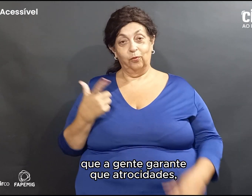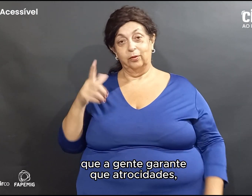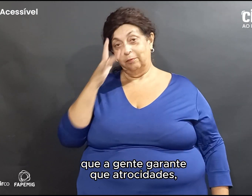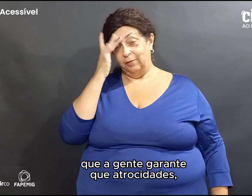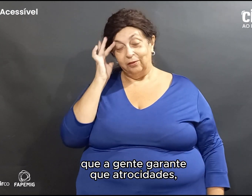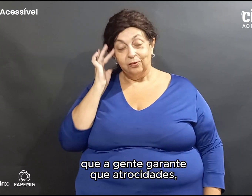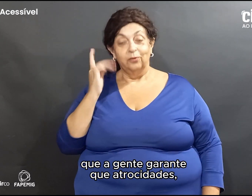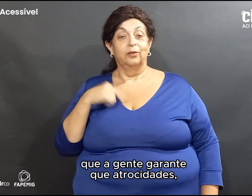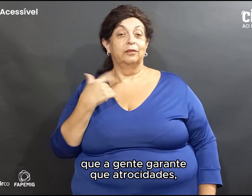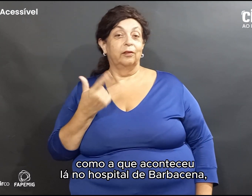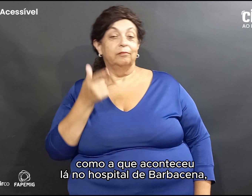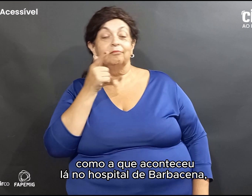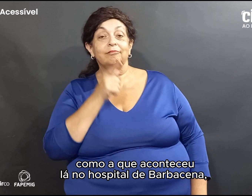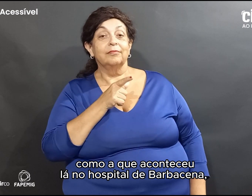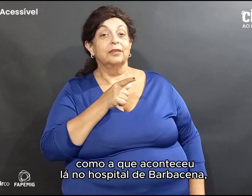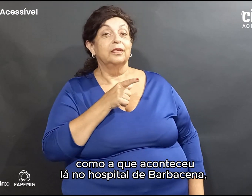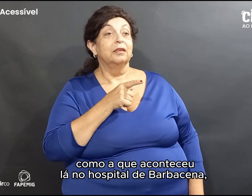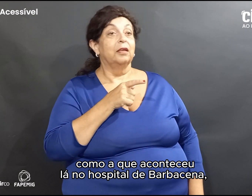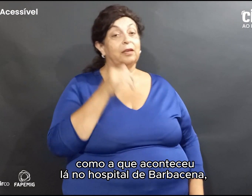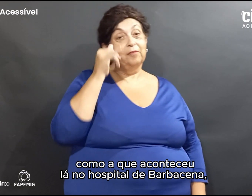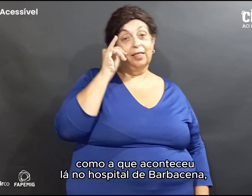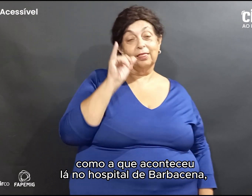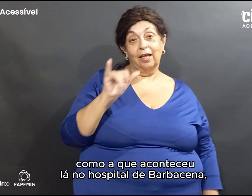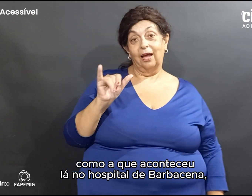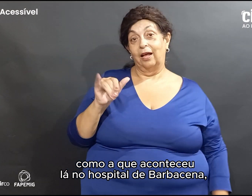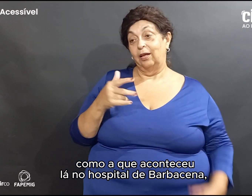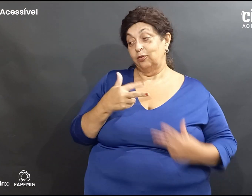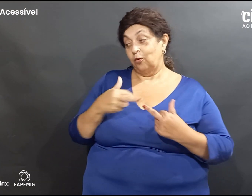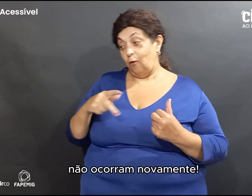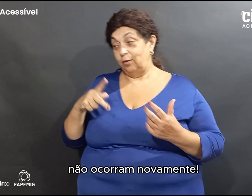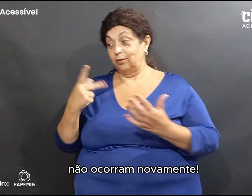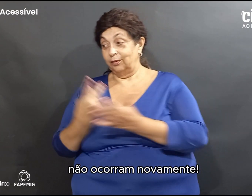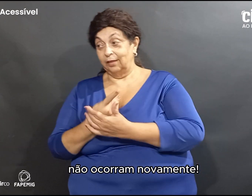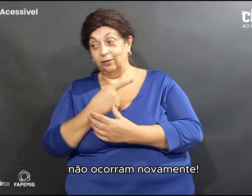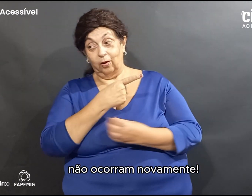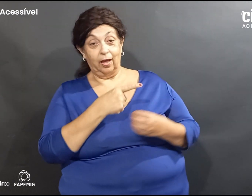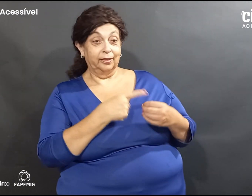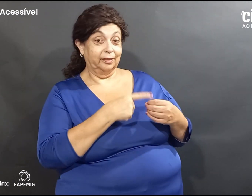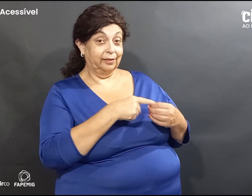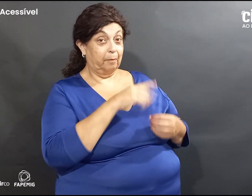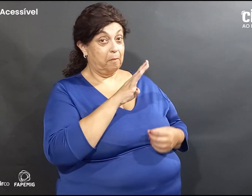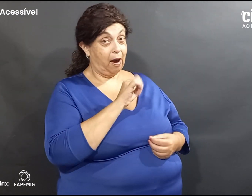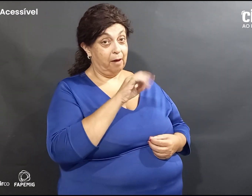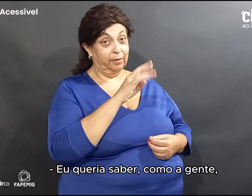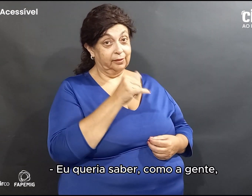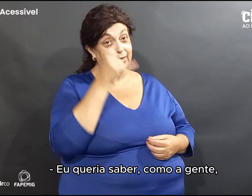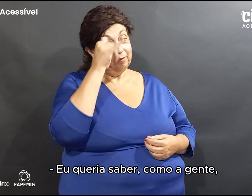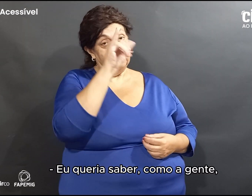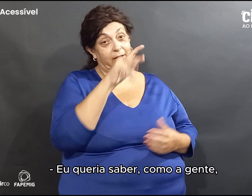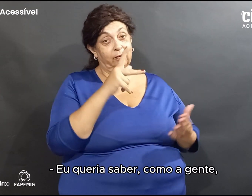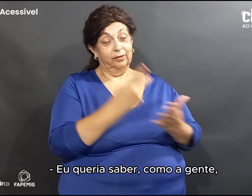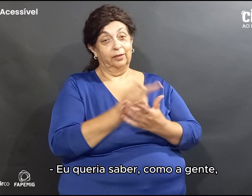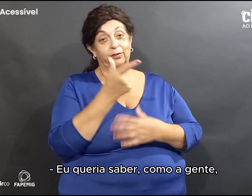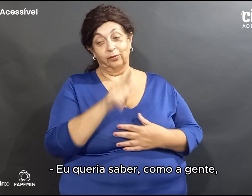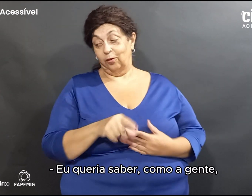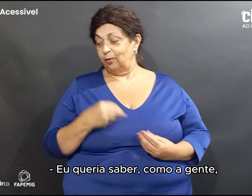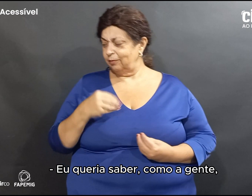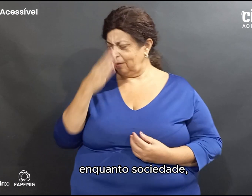que atrocidades como a que aconteceu lá no Hospital de Barbacena não ocorram novamente. Uhum. Eu queria saber como a gente,